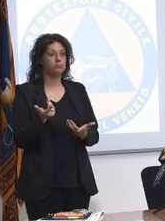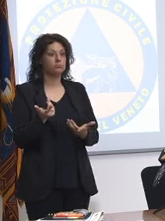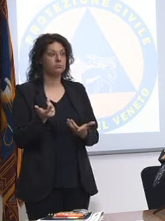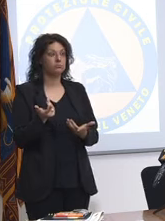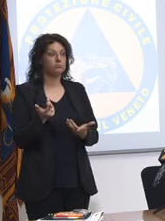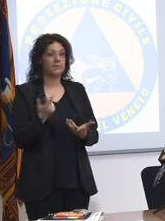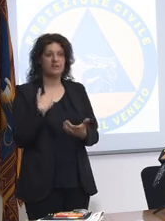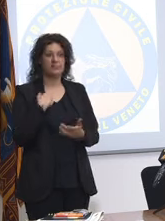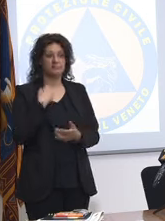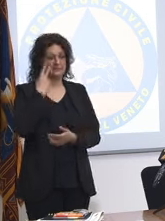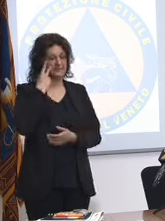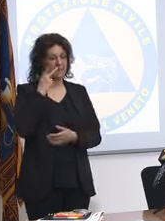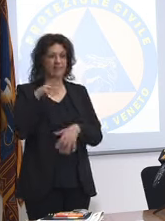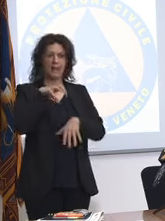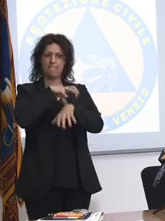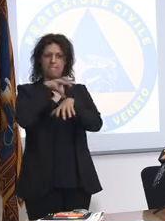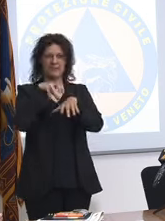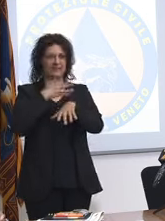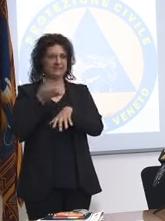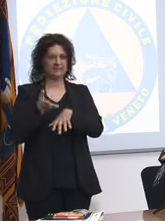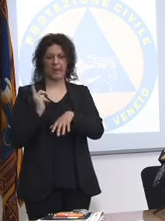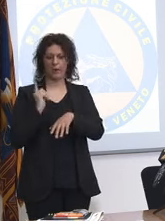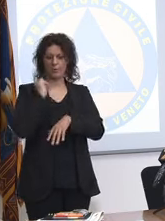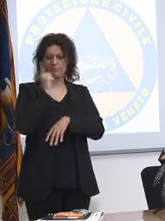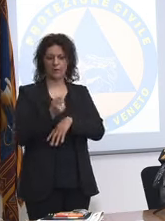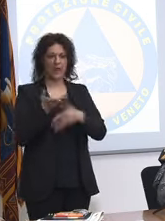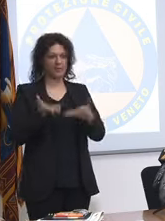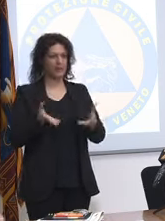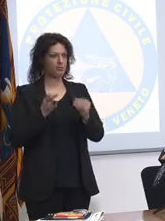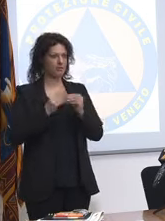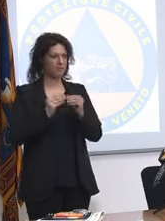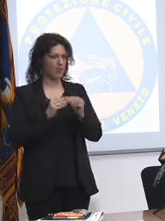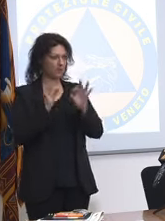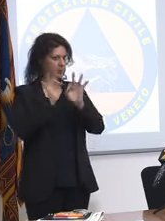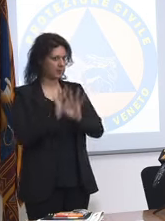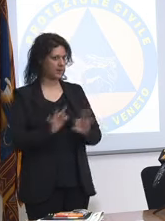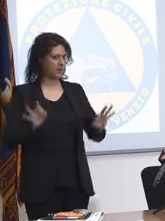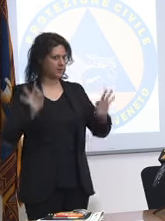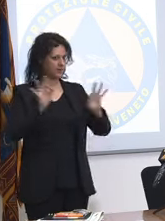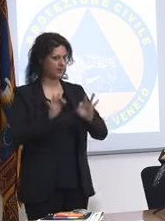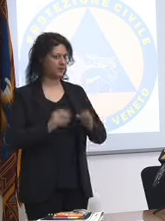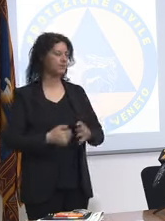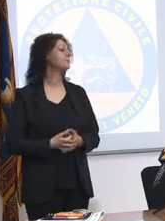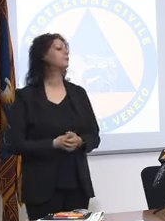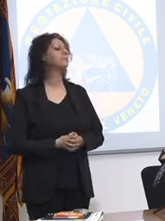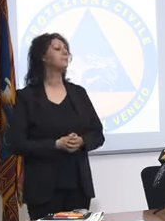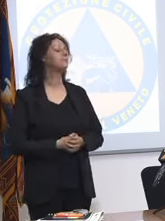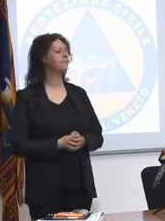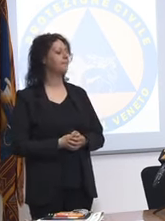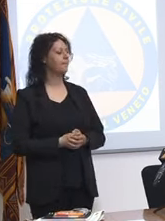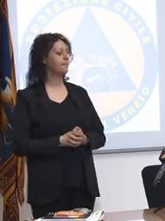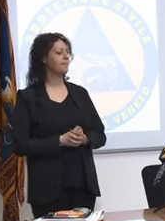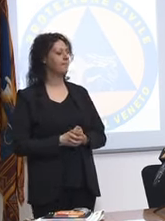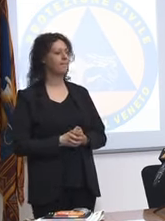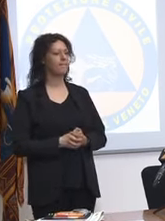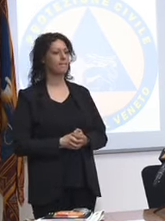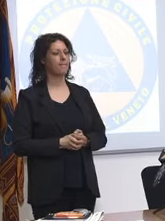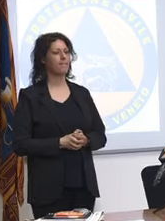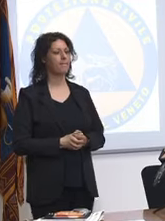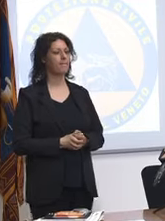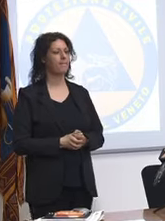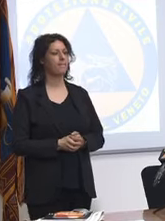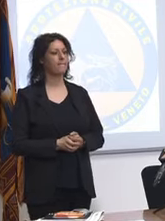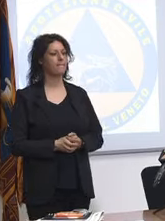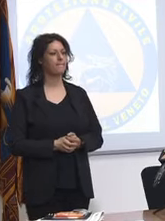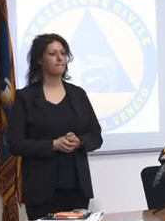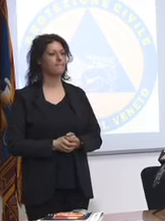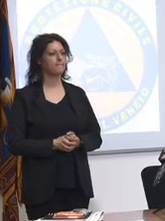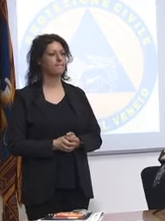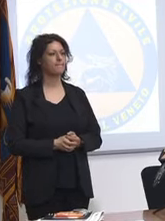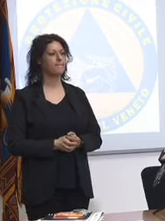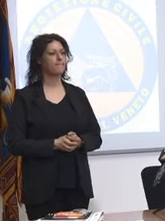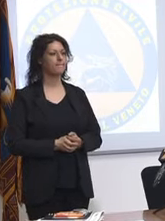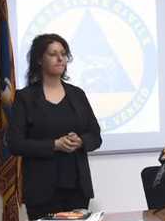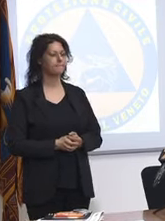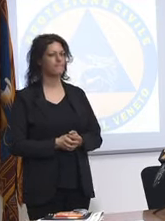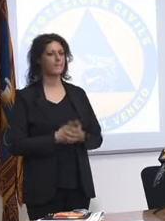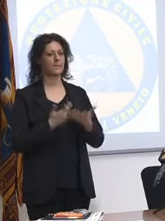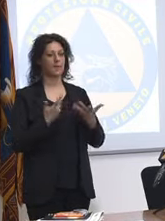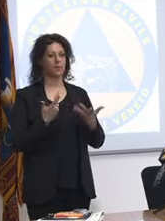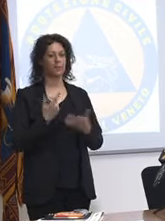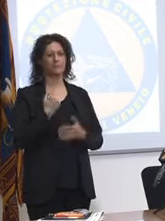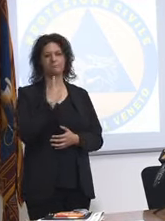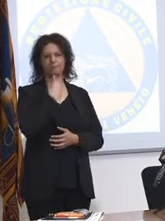dei ministeri, mi pare, fino a questo momento. Ma guarda, io penso una cosa, per riprendere questa filosofia che tu porti nella